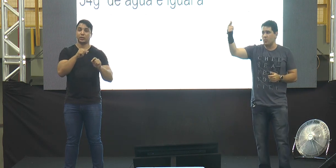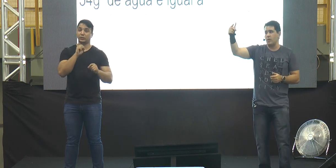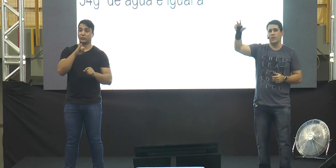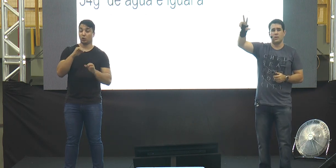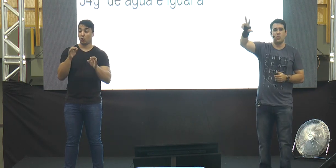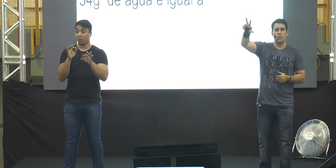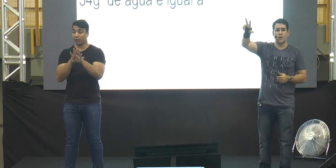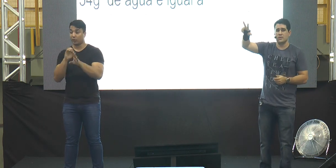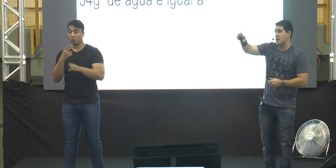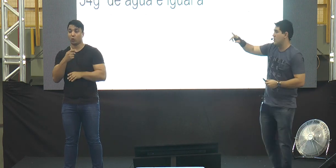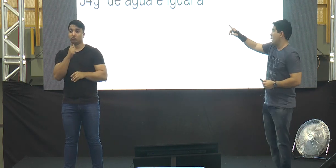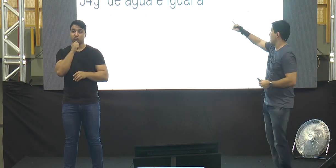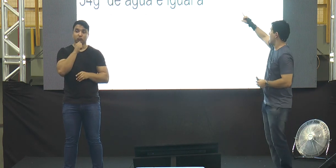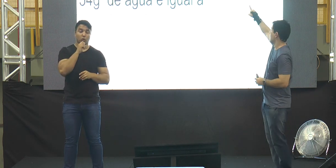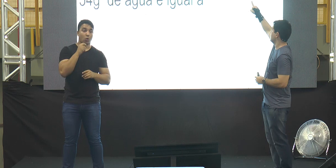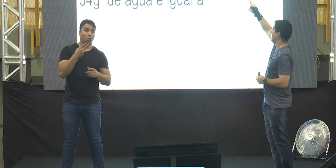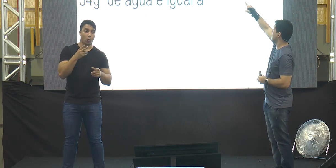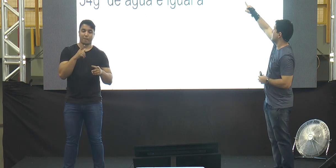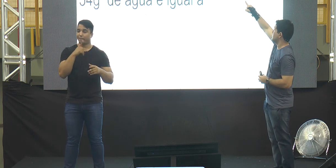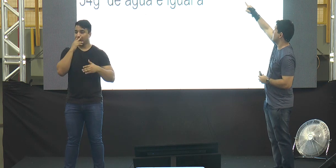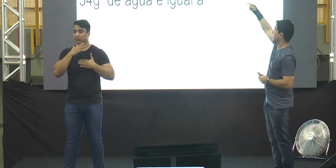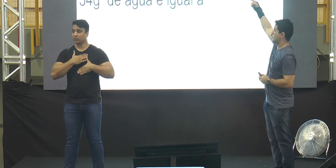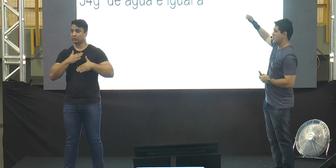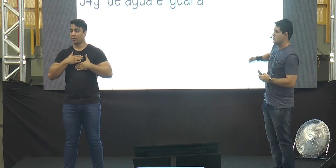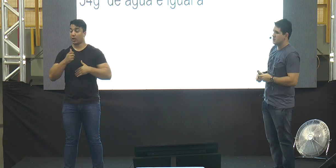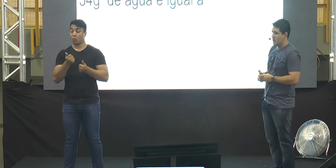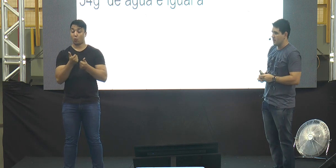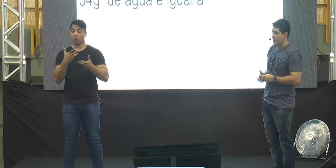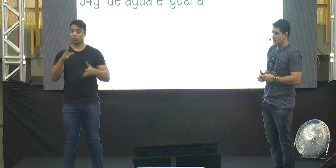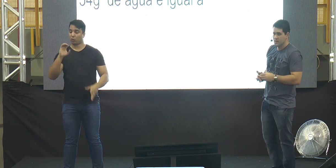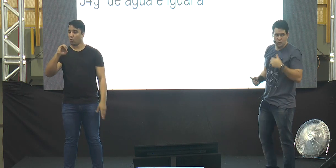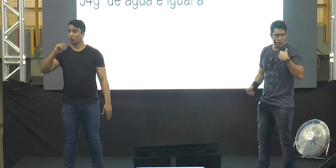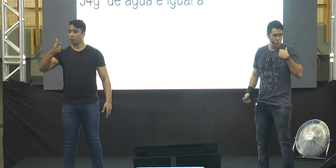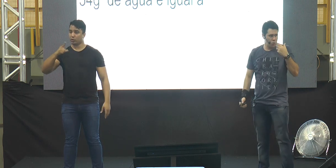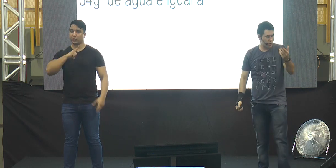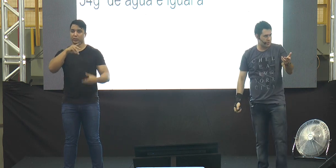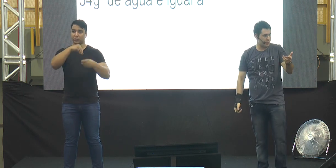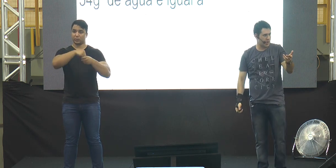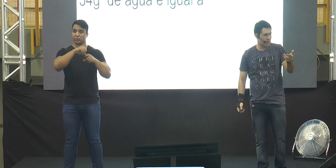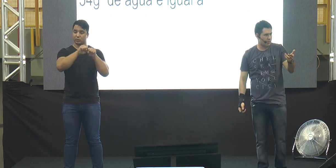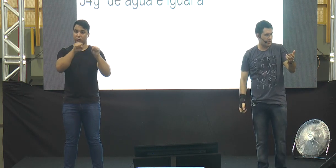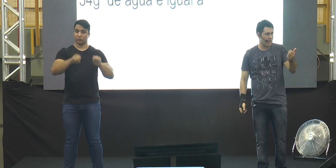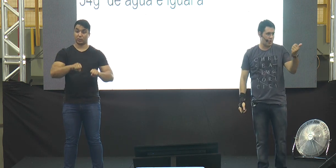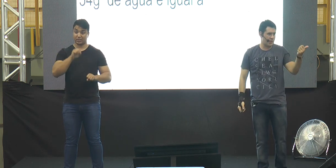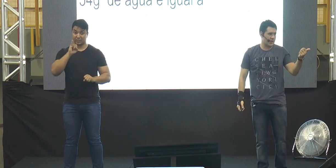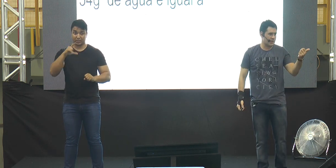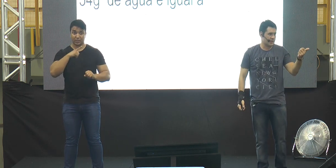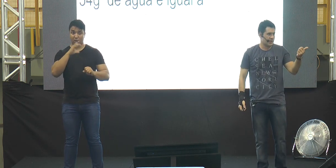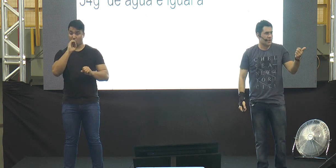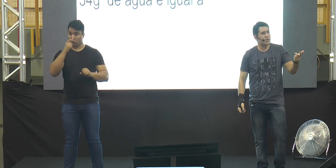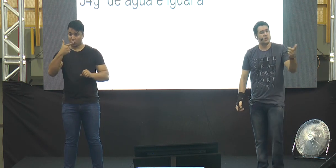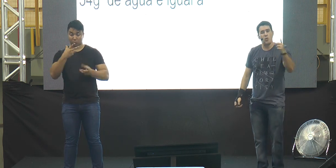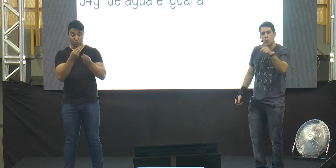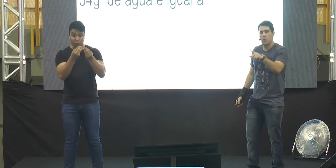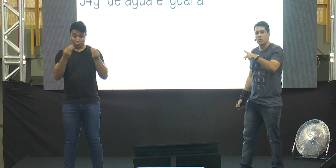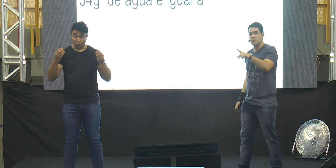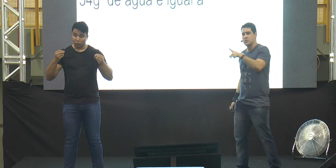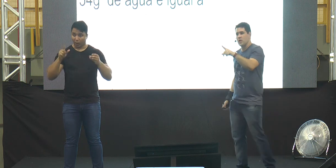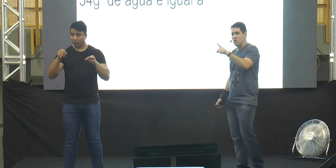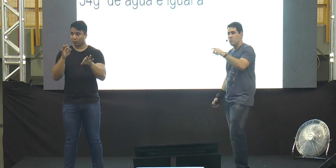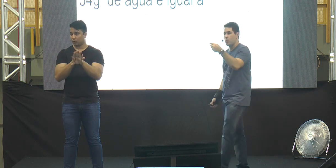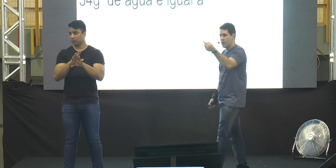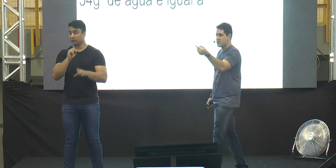completa, incompleta ou parcial, é a quantidade de oxigênio que eu tenho no sistema. Se eu tenho muito oxigênio, é completa. Se eu tenho um